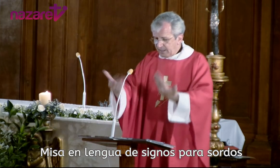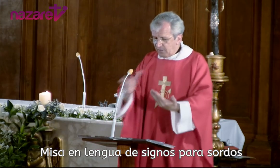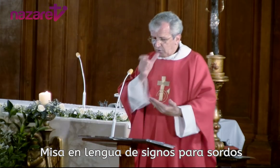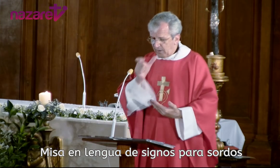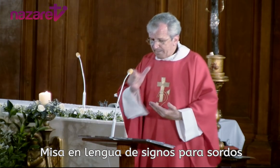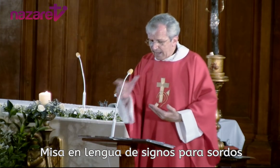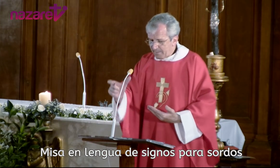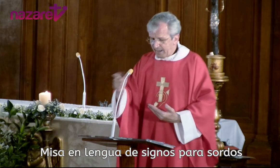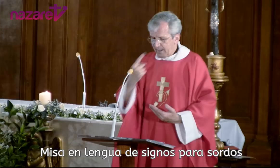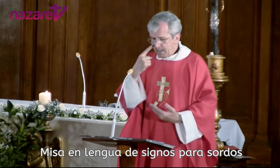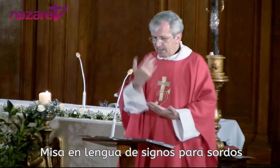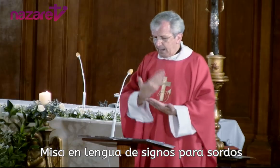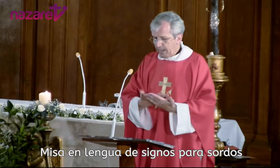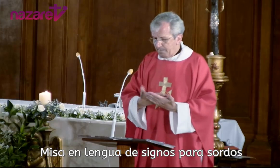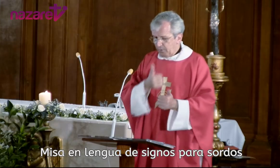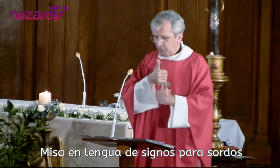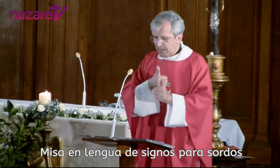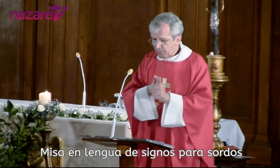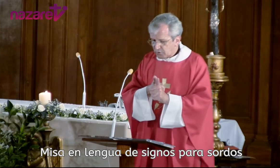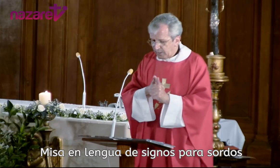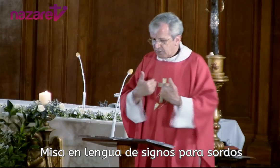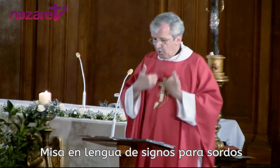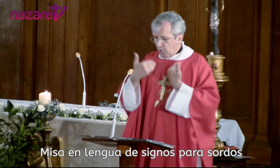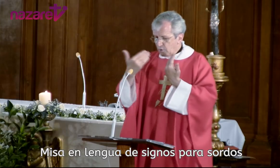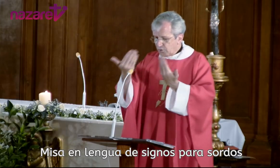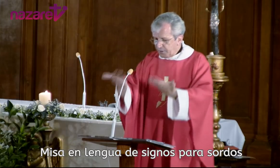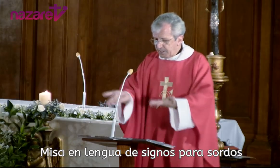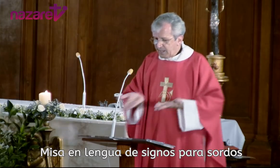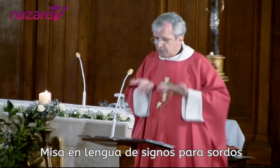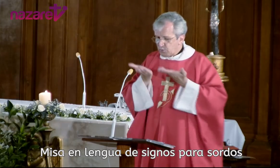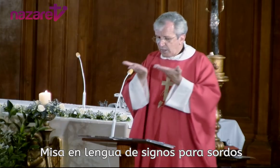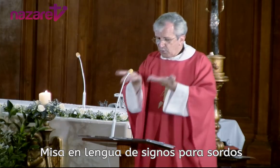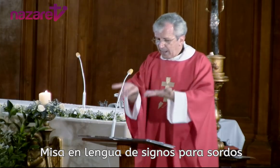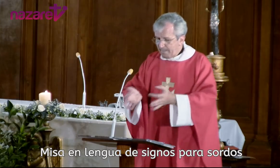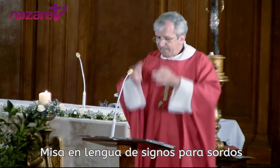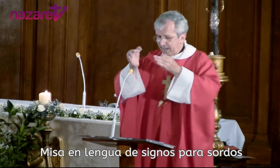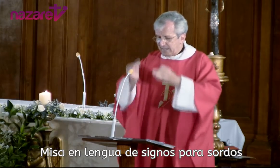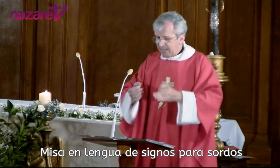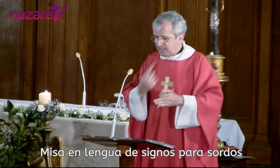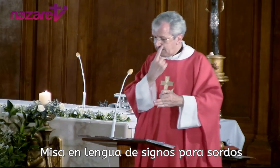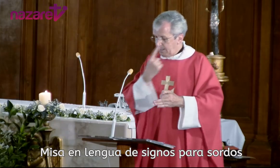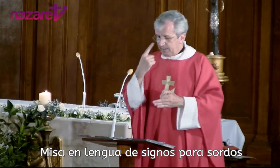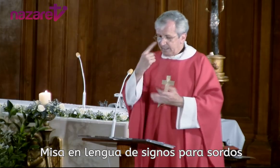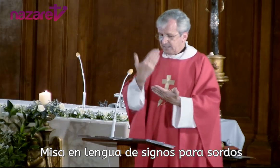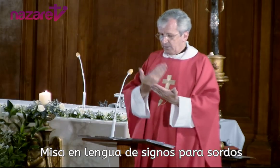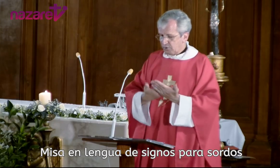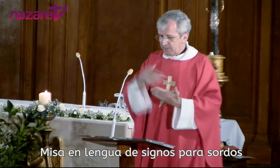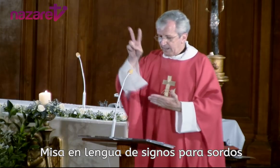enriquecido con la palabra y el ejemplo de los apóstoles, os conceda su ayuda para que seáis testigos de la